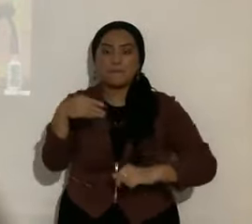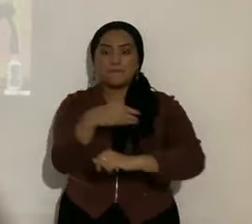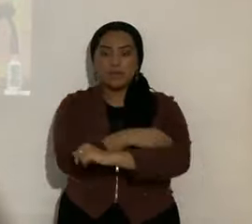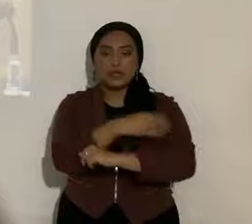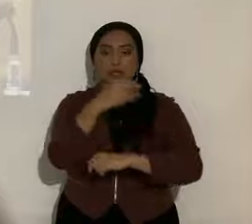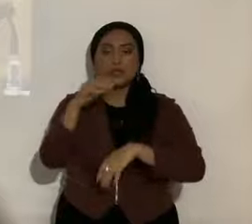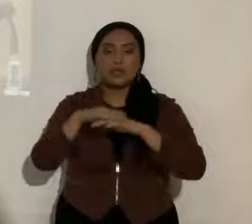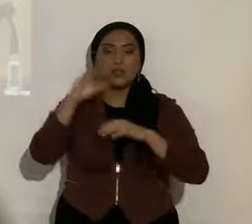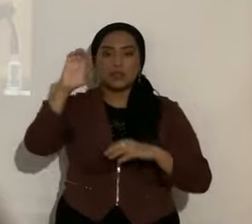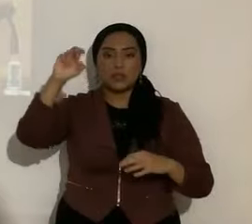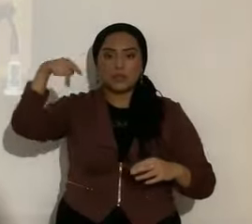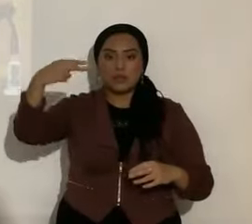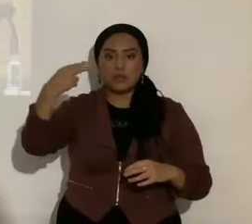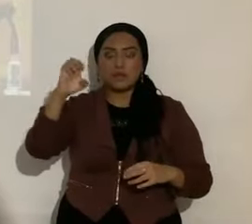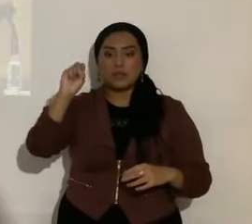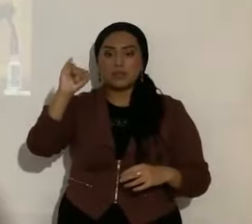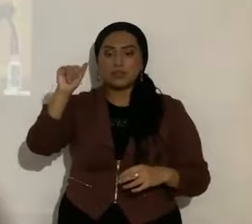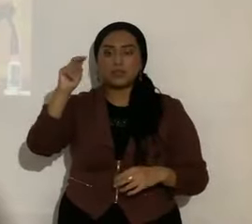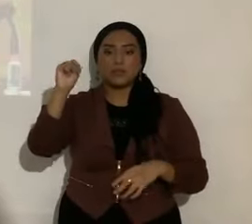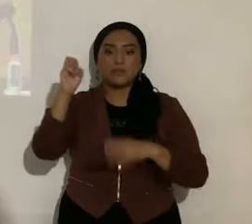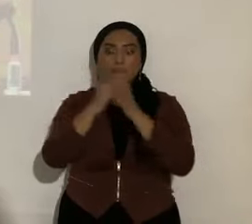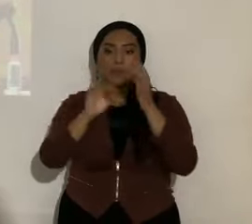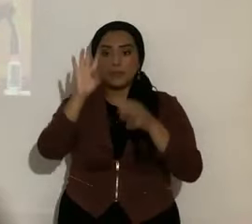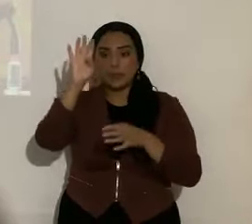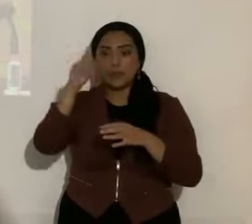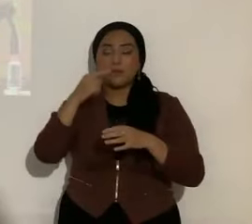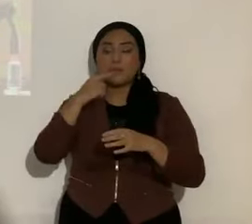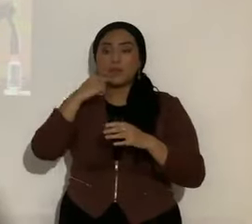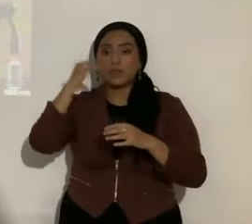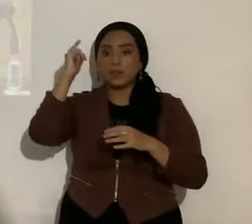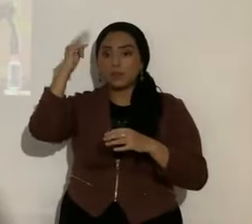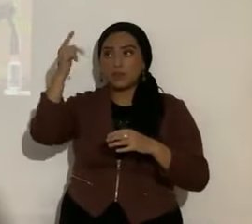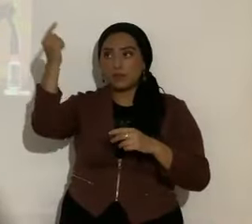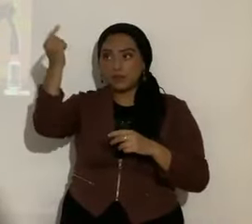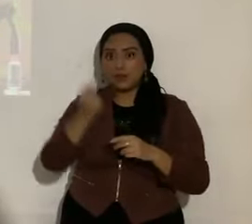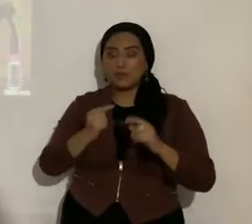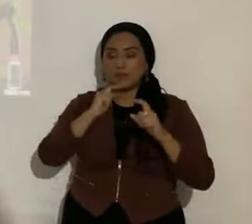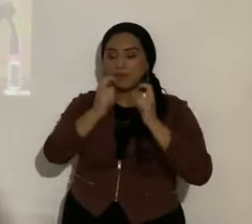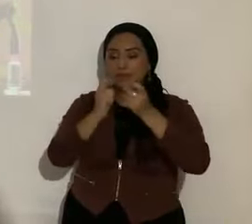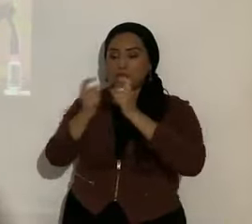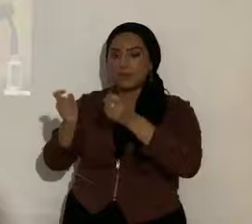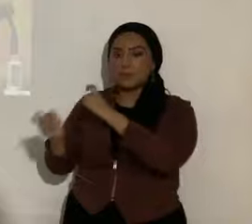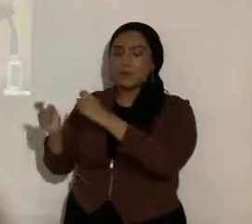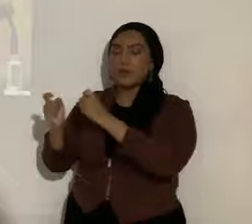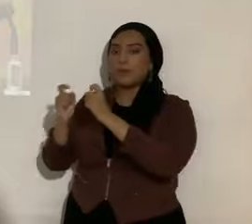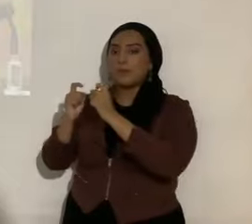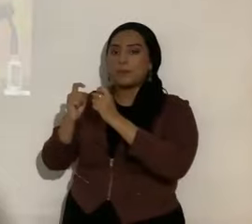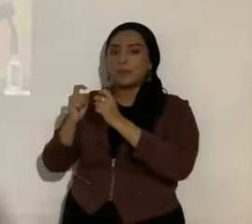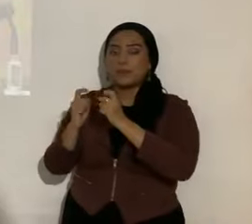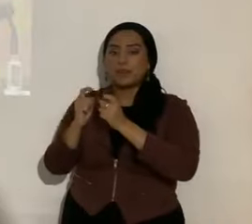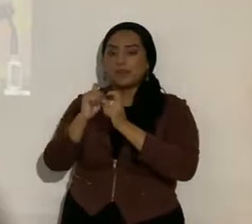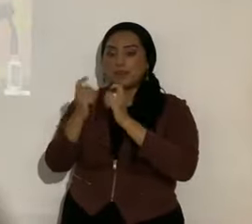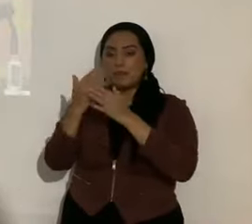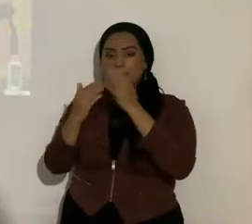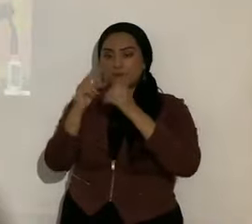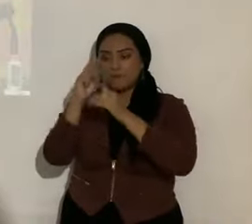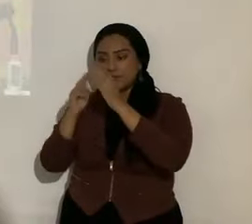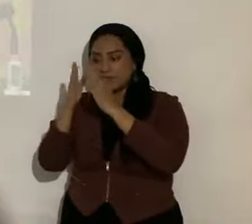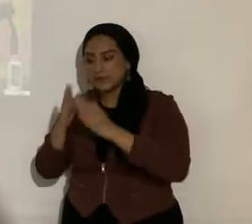en Efesios 4 dice que él subió y dio dones a los hombres, a uno instituyó apóstoles, evangelistas,